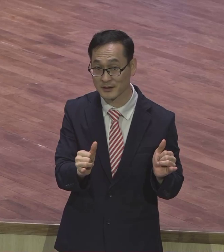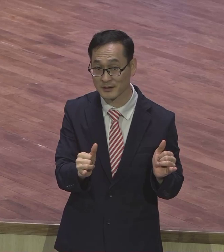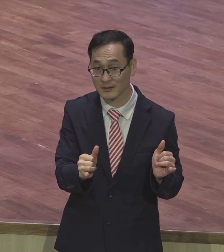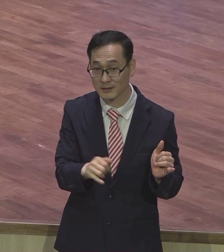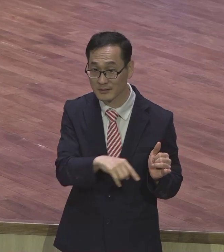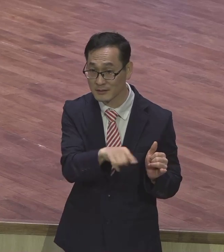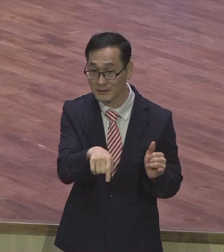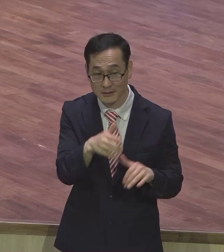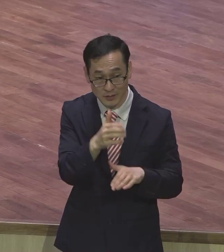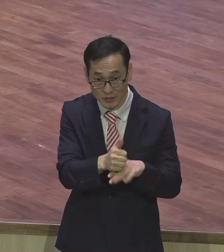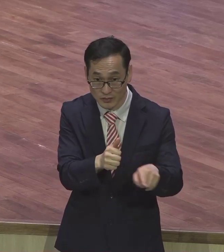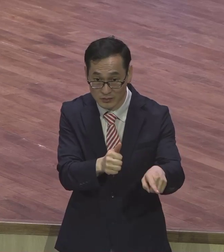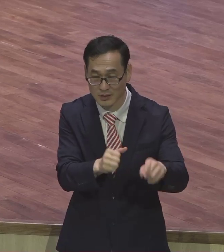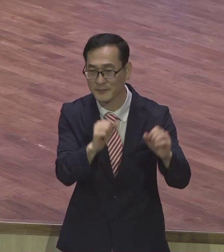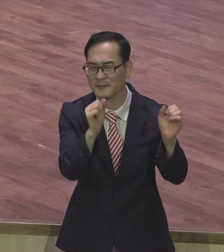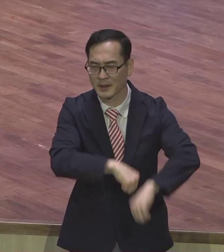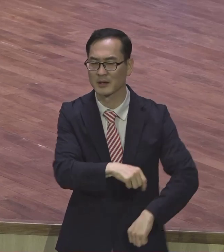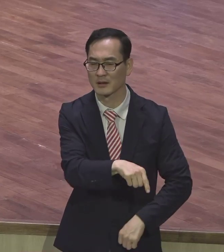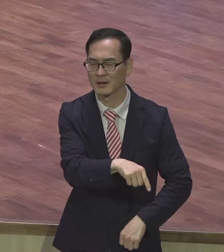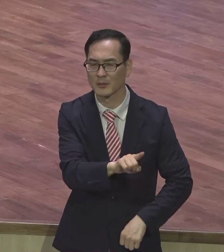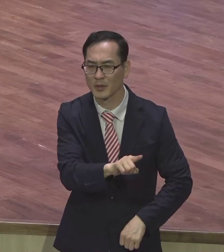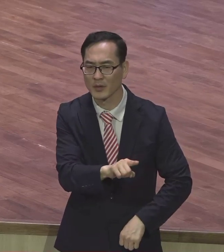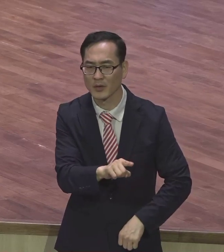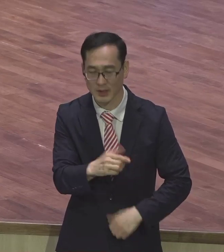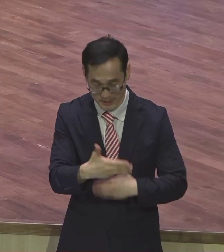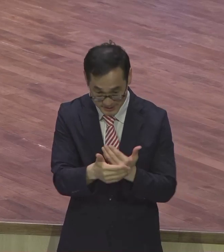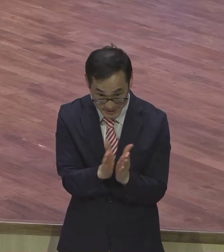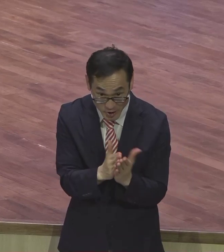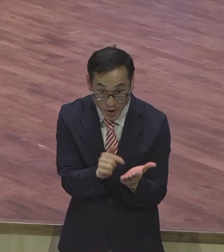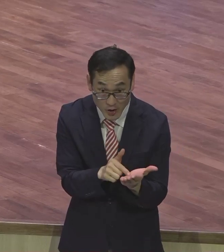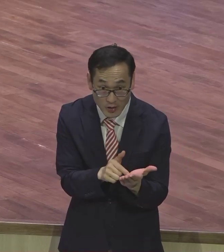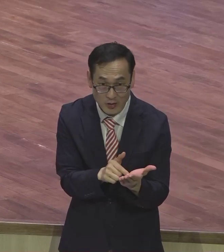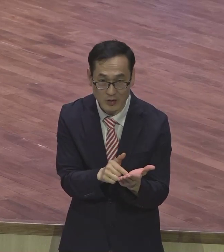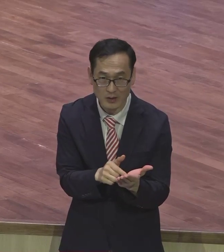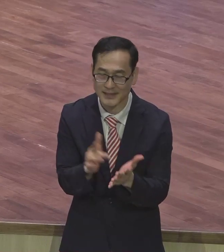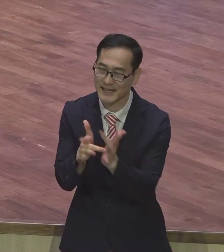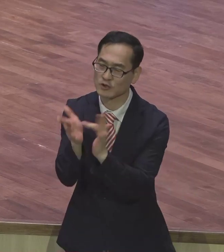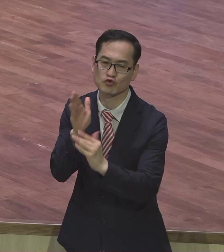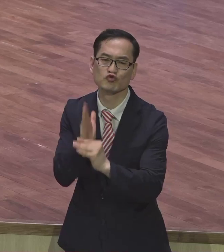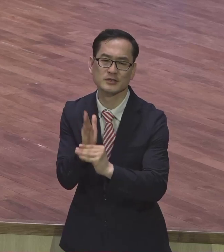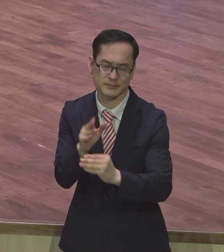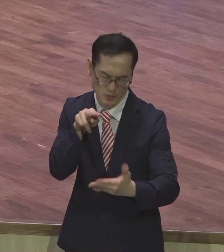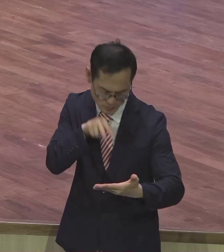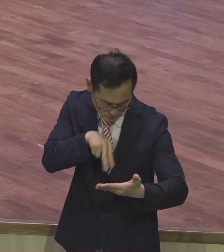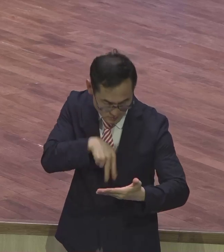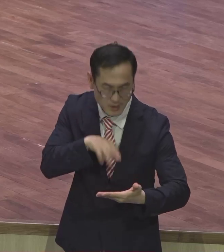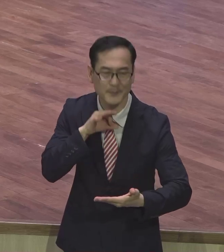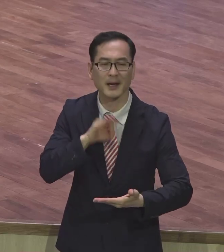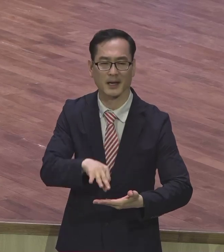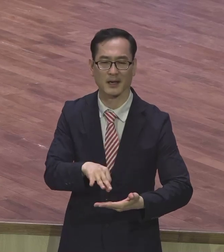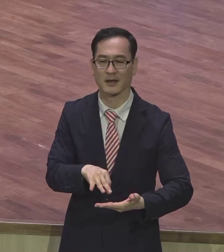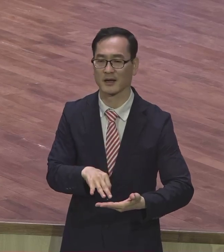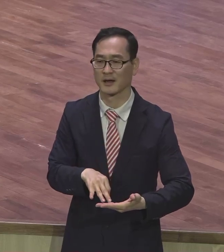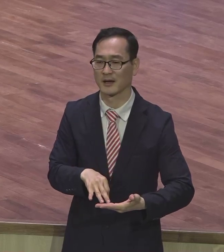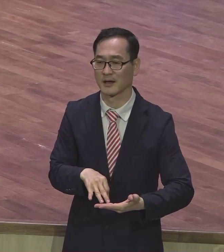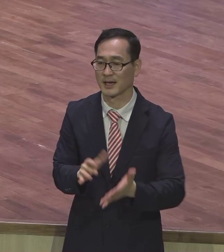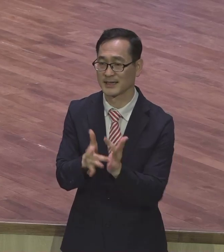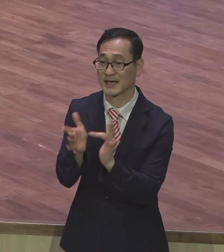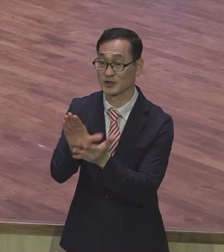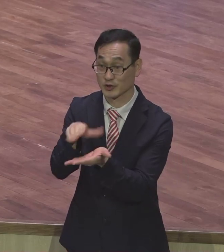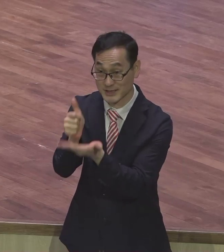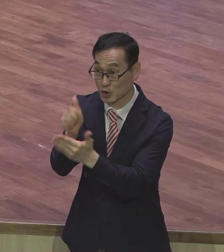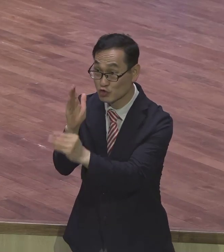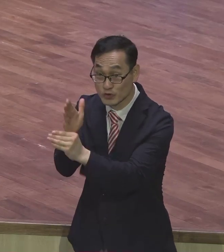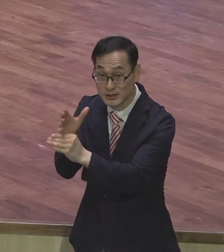여러분 성경대로 모든 것을 복음의 관점에서 오시기 바랍니다 모든 것을 예수 그리스도 중심으로